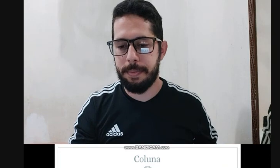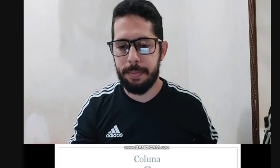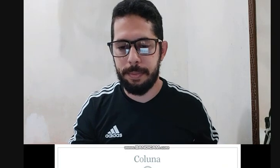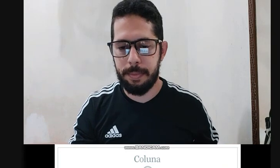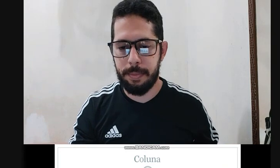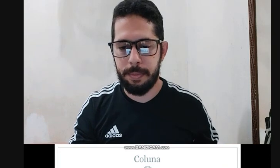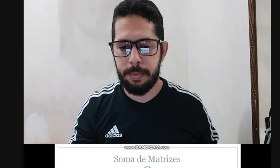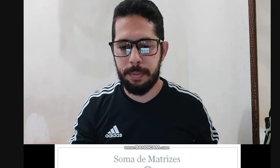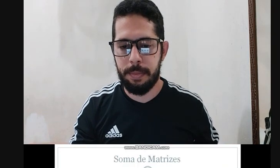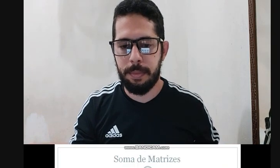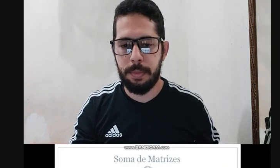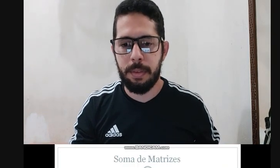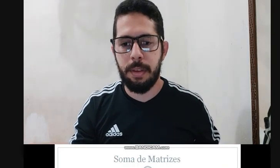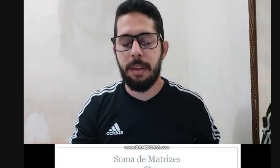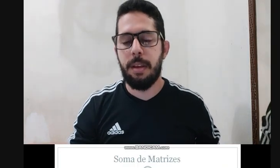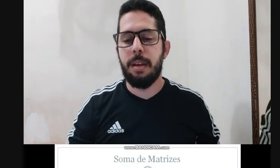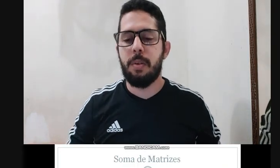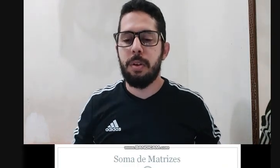esse.